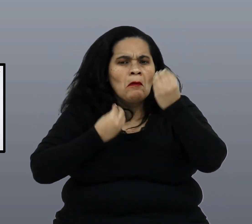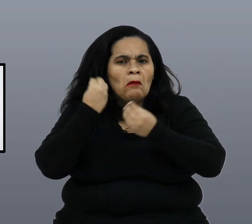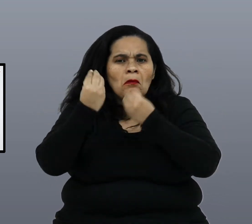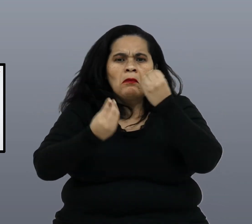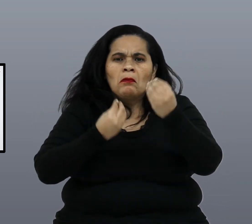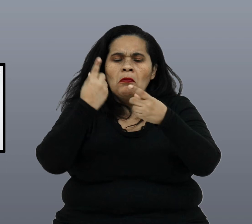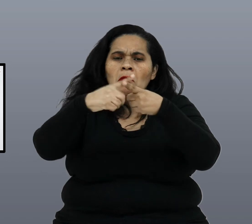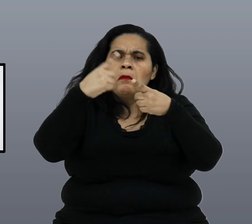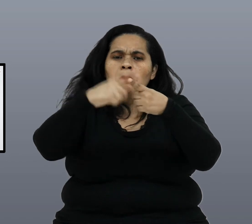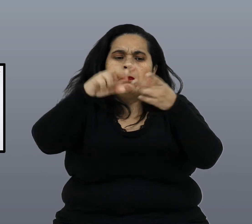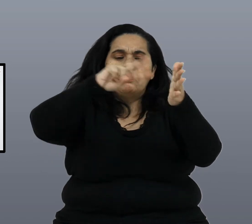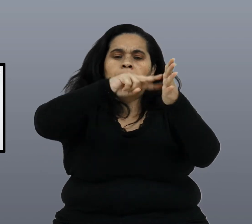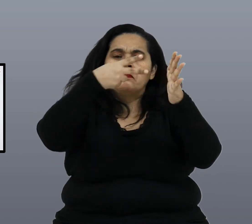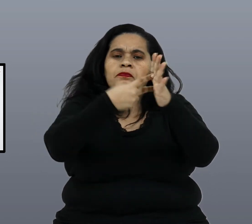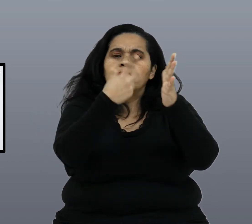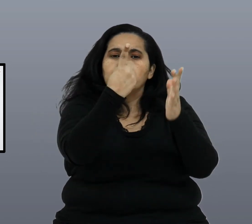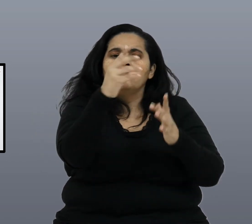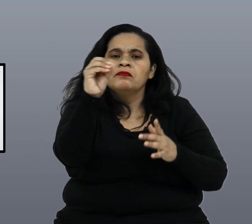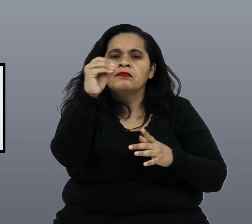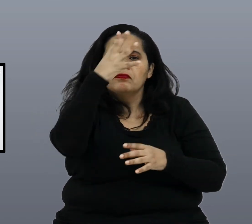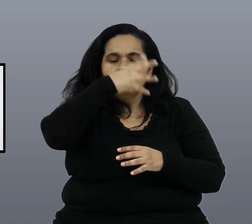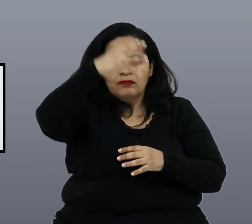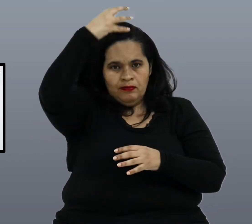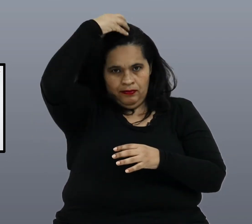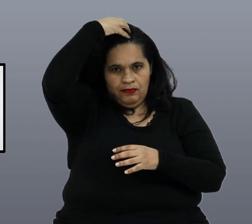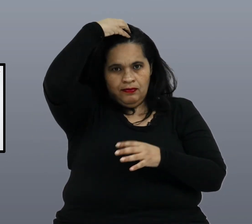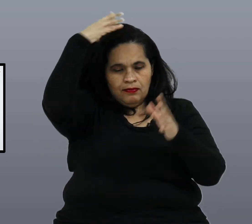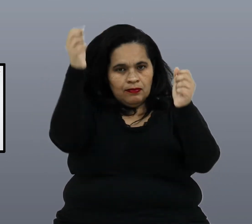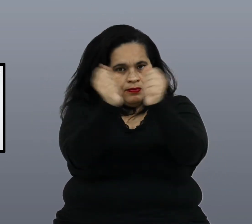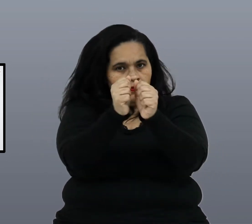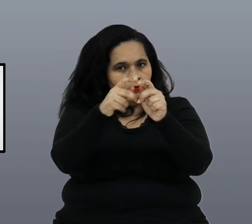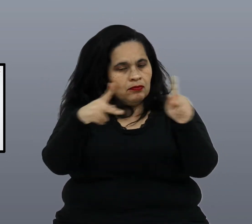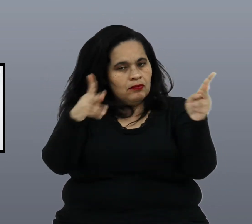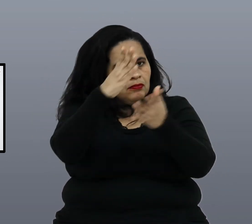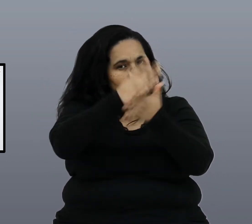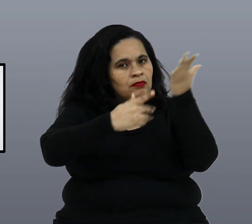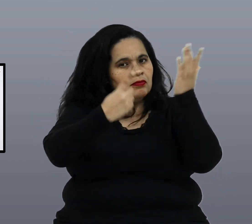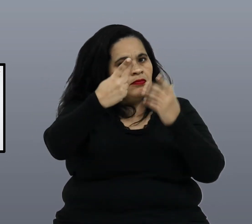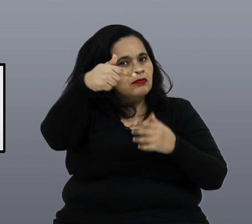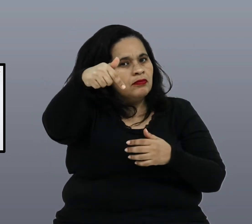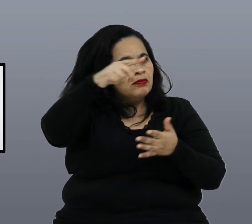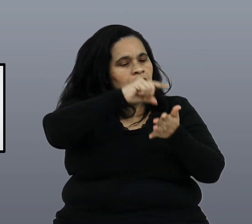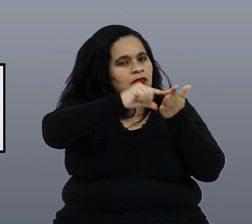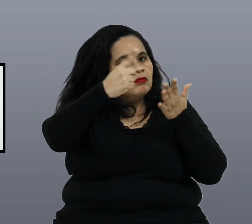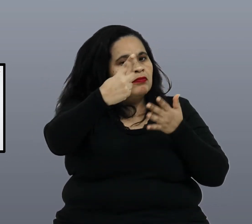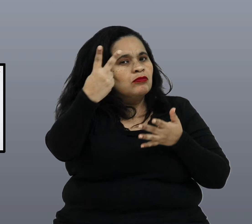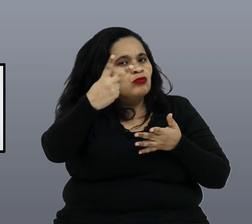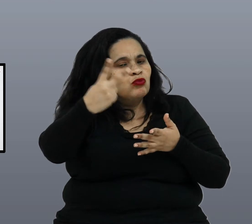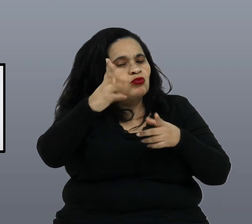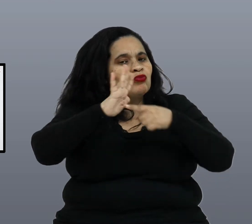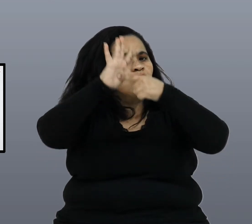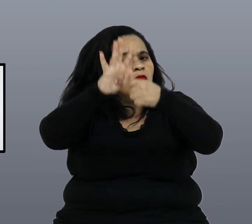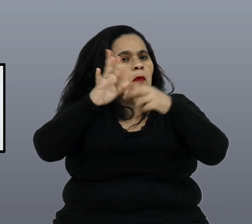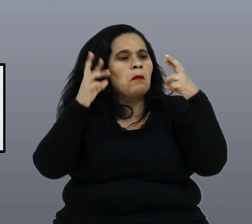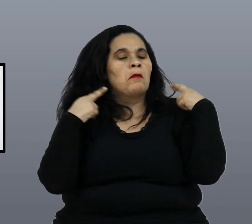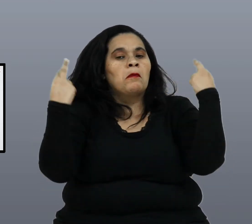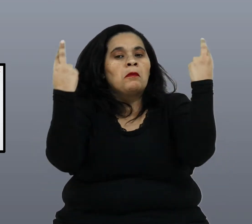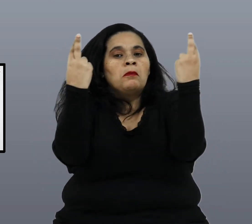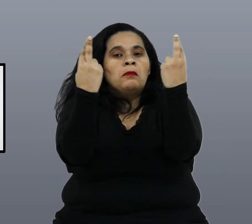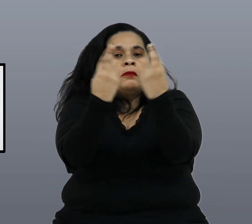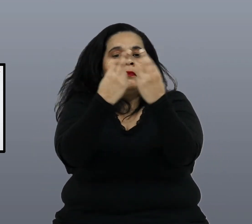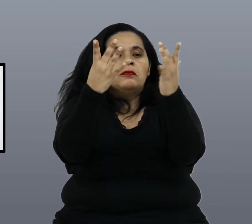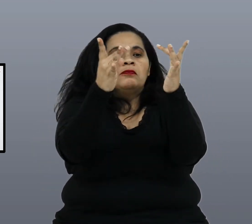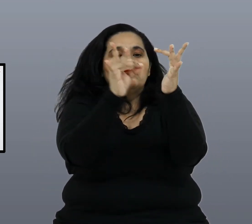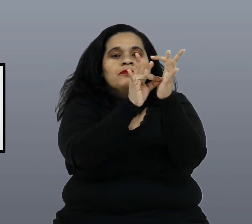10 reis que, segundo Apocalipse 17 e 12, é que dão sustentação ao reinado do anticristo no final dos tempos. Ou